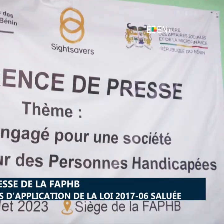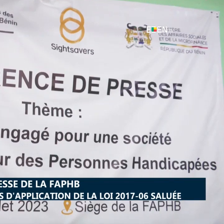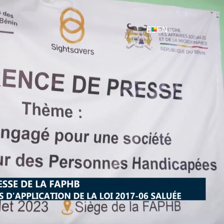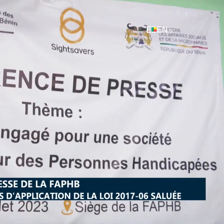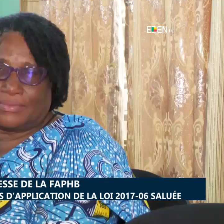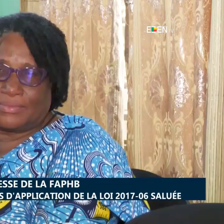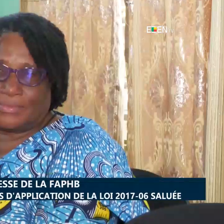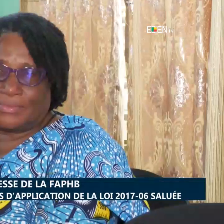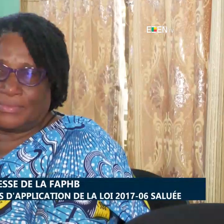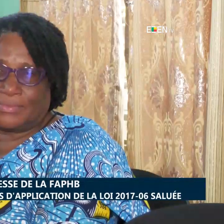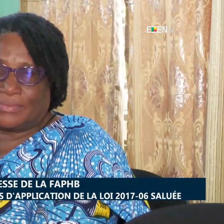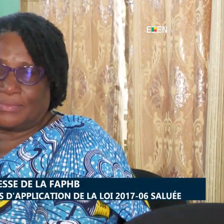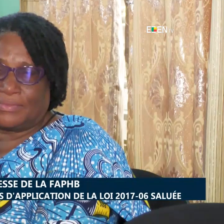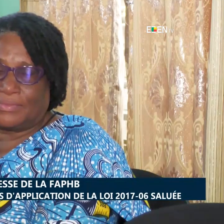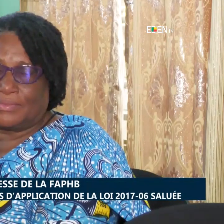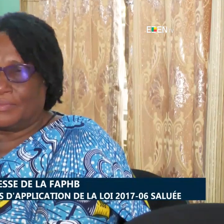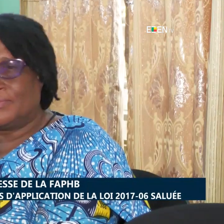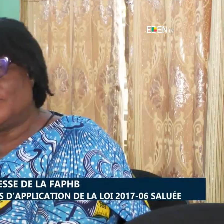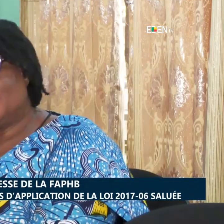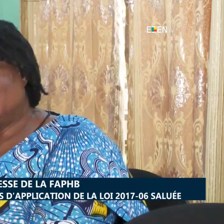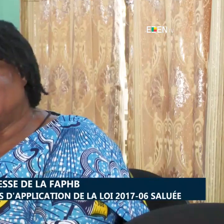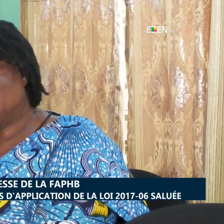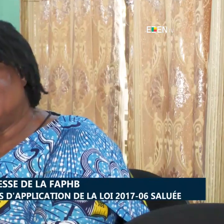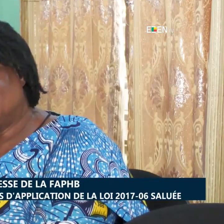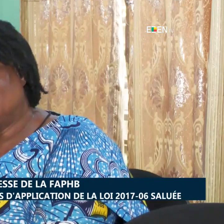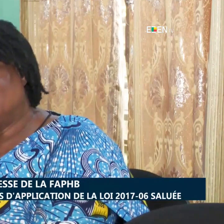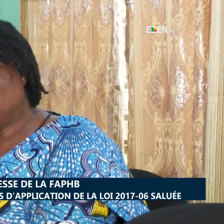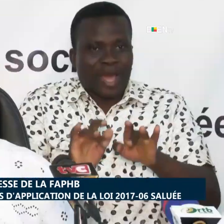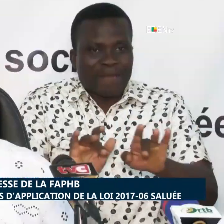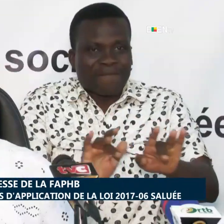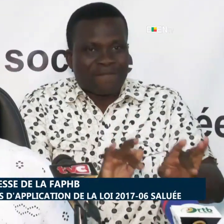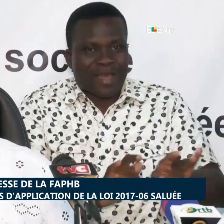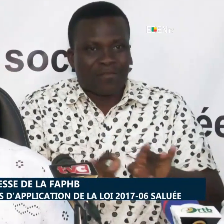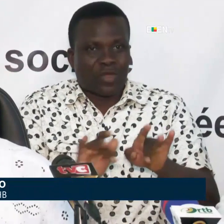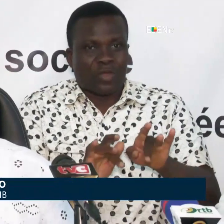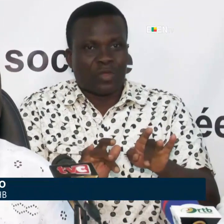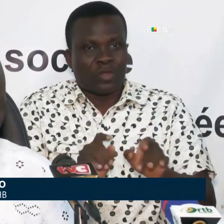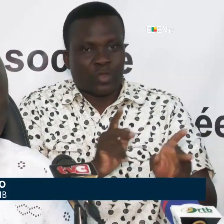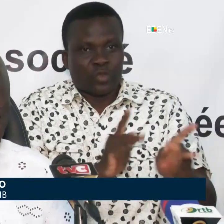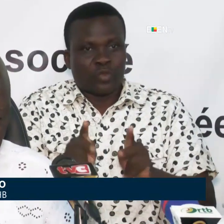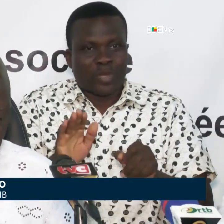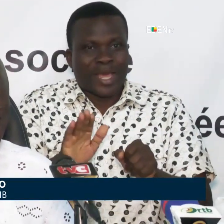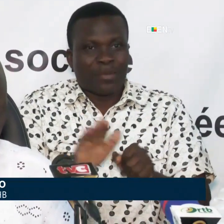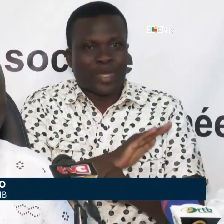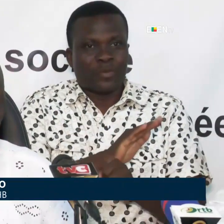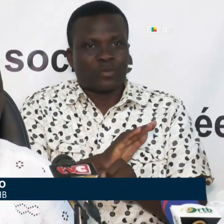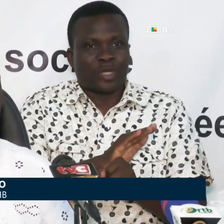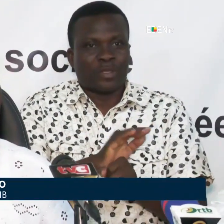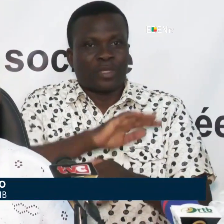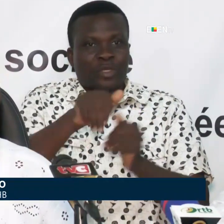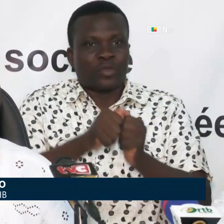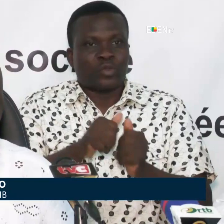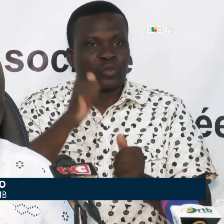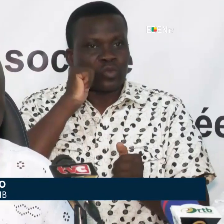ses multiples initiatives en faveur du plein épanouissement de toutes